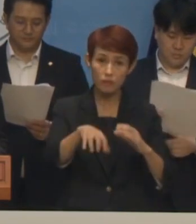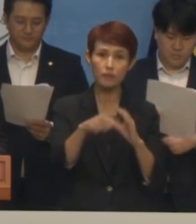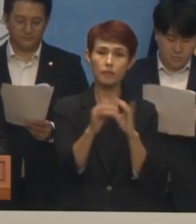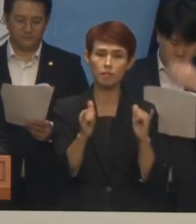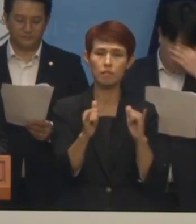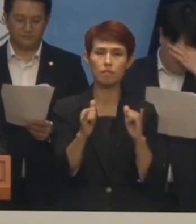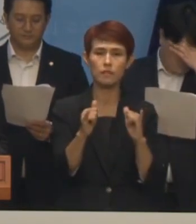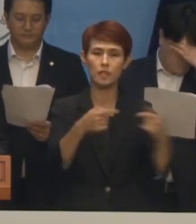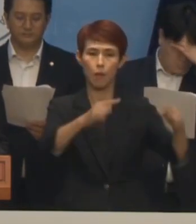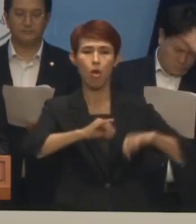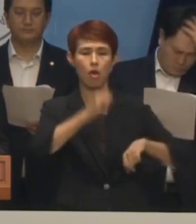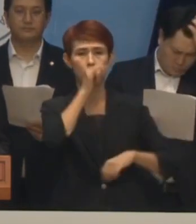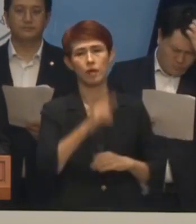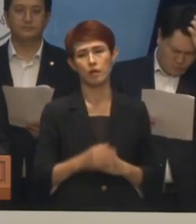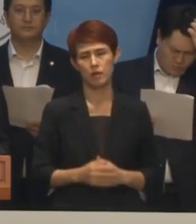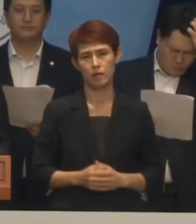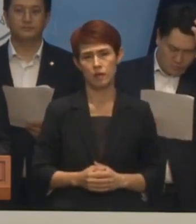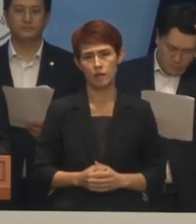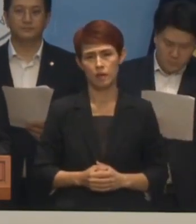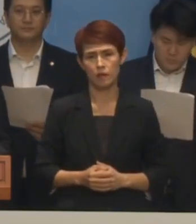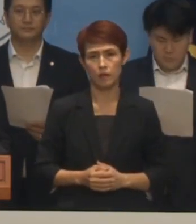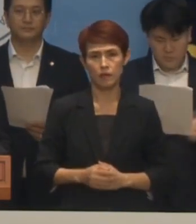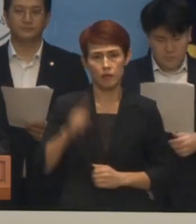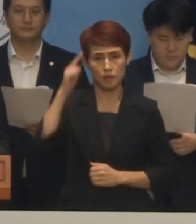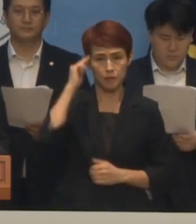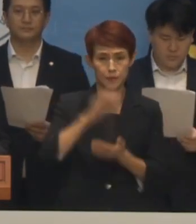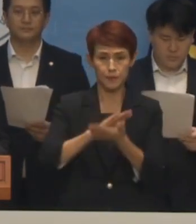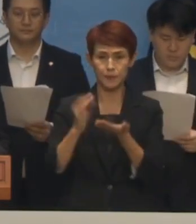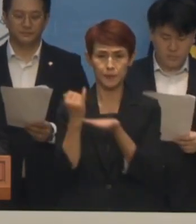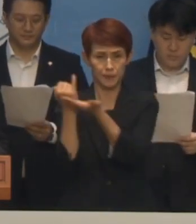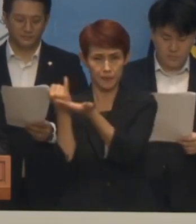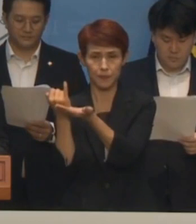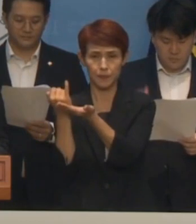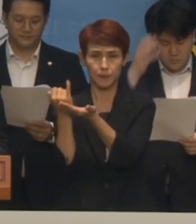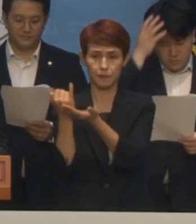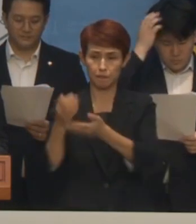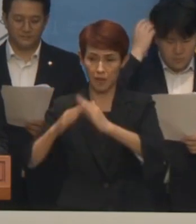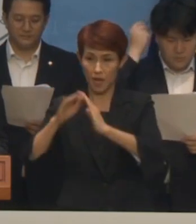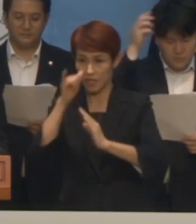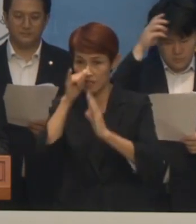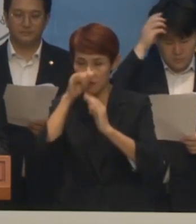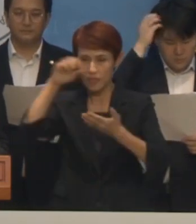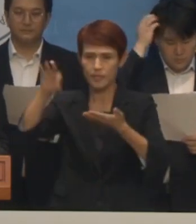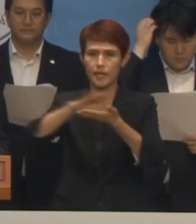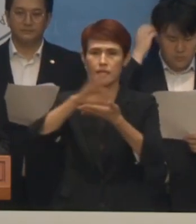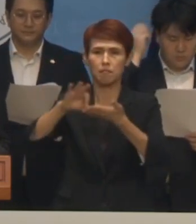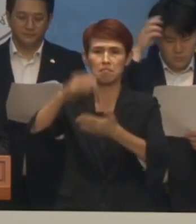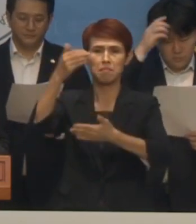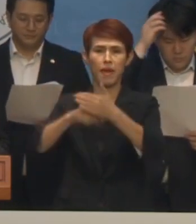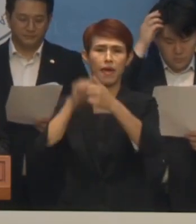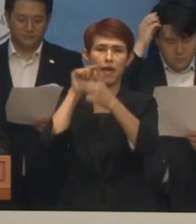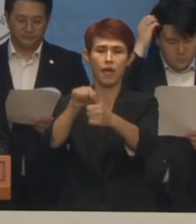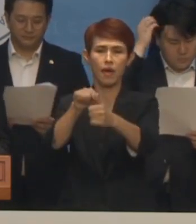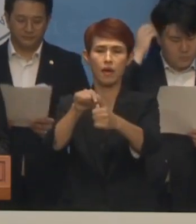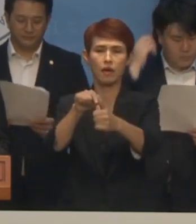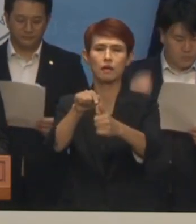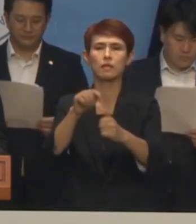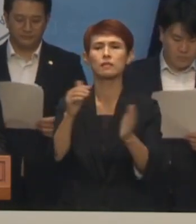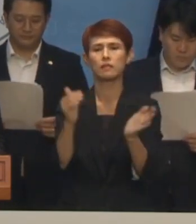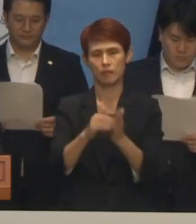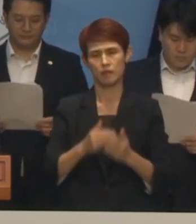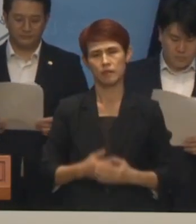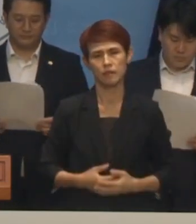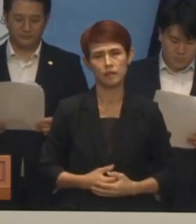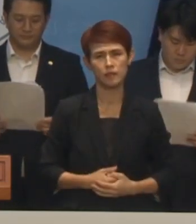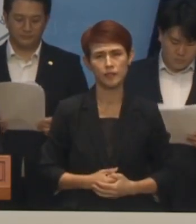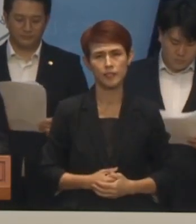망언을 했고 앞서 말씀드린 바와 같이 소녀상 설치를 주도했던 단체의 예산을 삭감하라는 노골적인 편파 행위도 마다하지